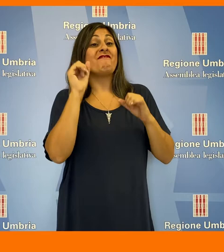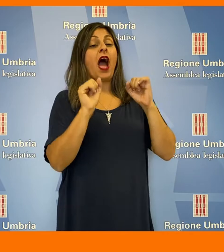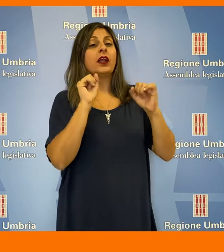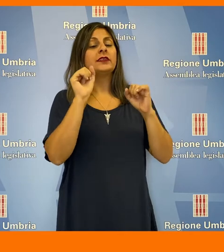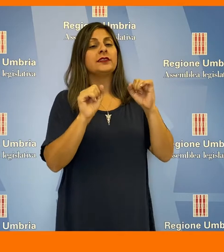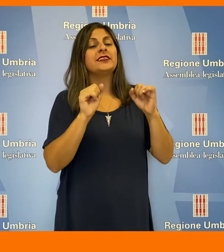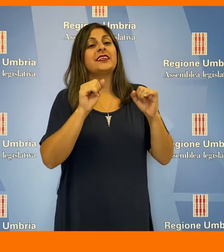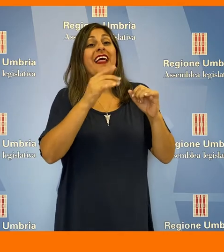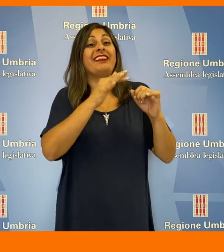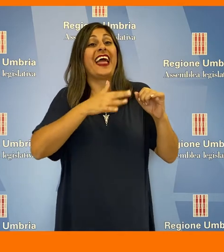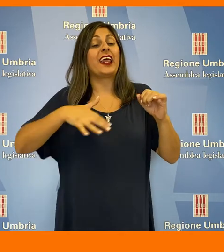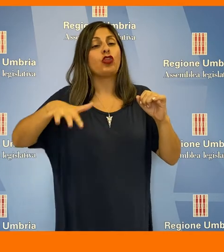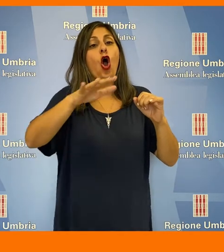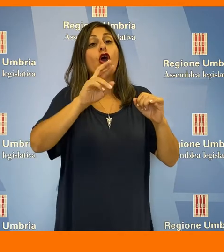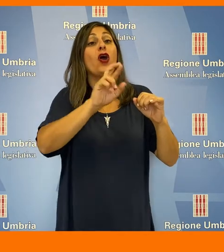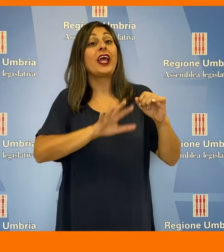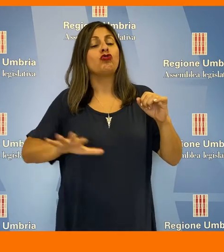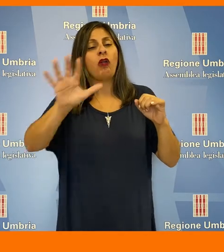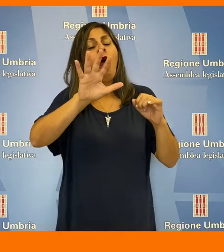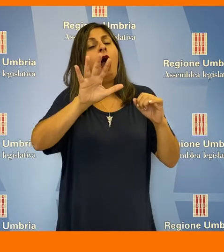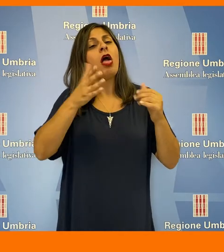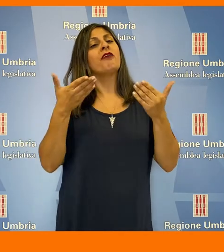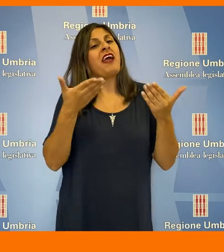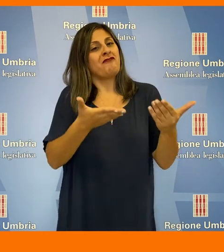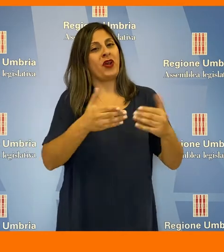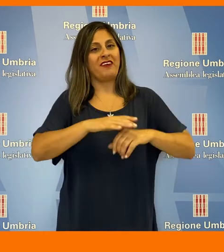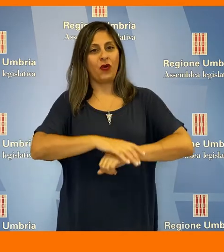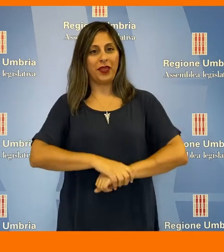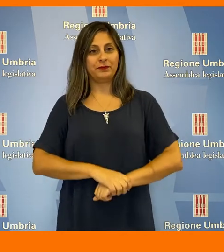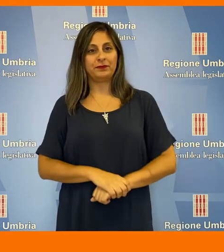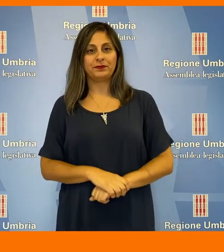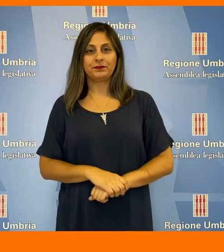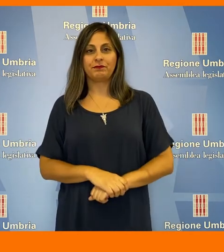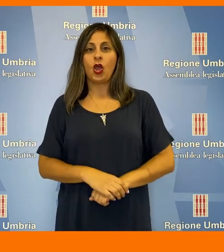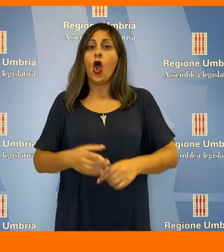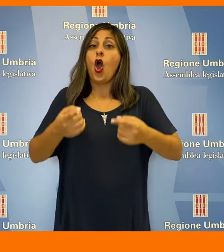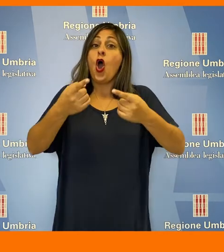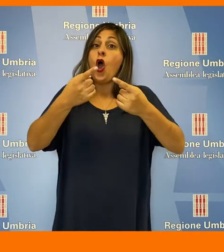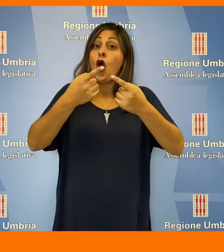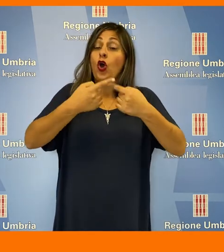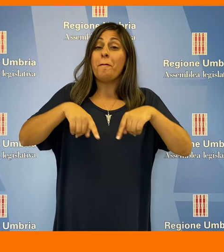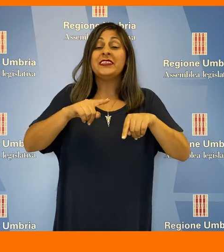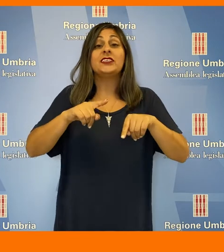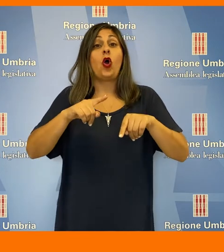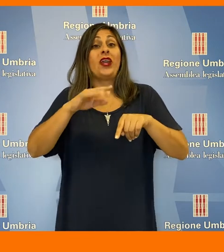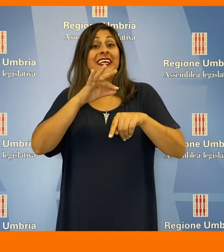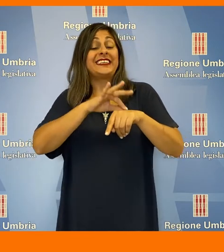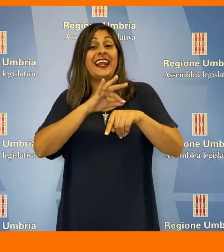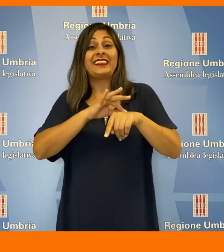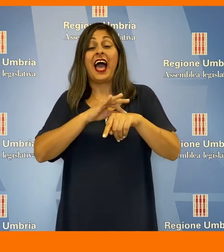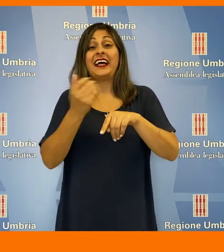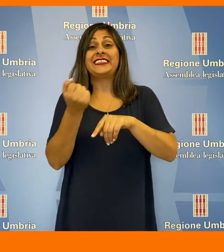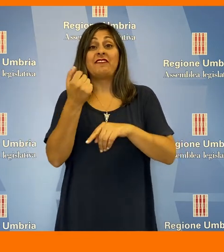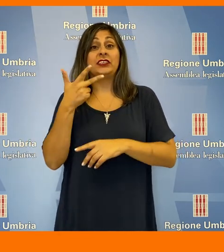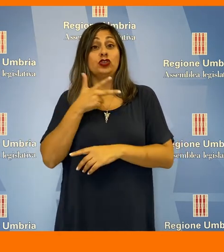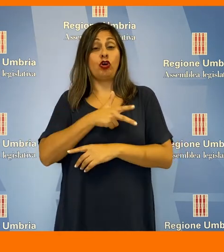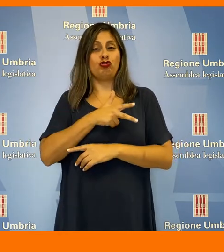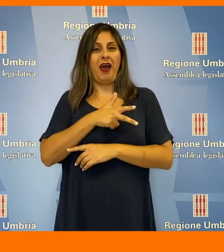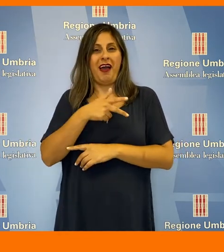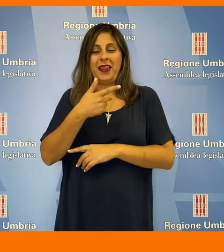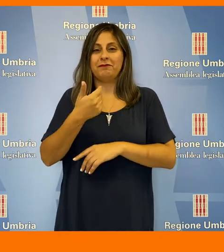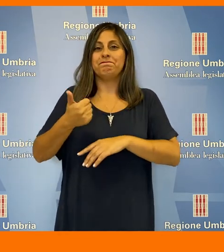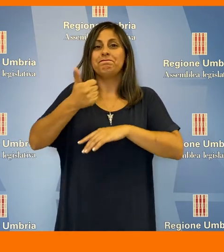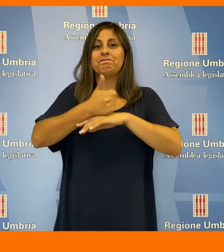infanzia sul territorio regionale. La Commissione Sanità e Servizi Sociali dell'Assemblea Legislativa, presieduta